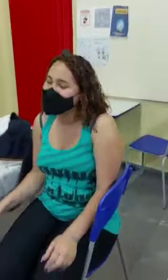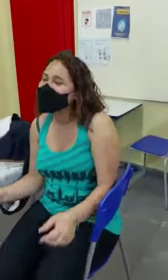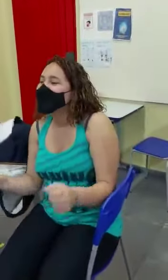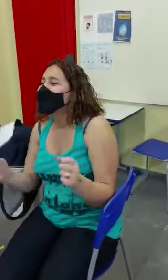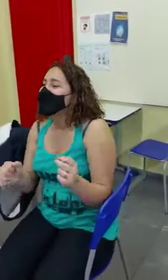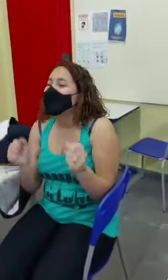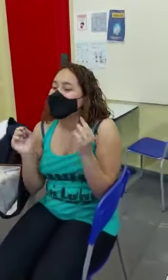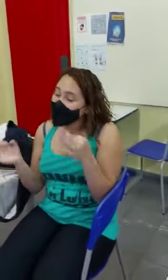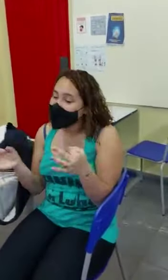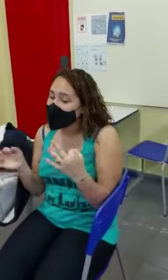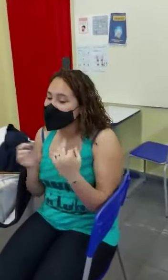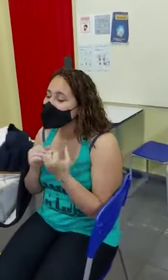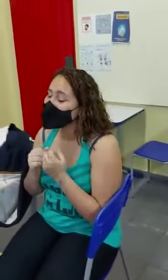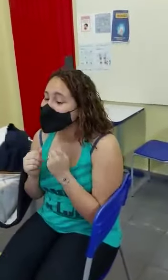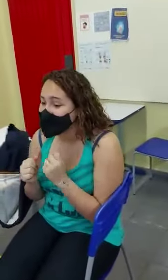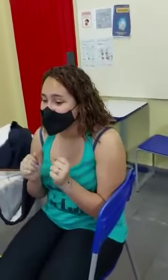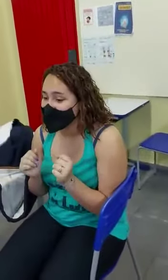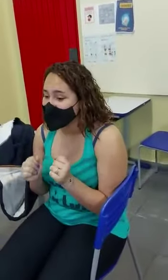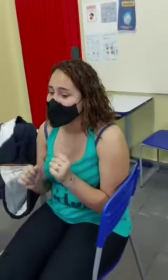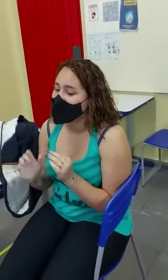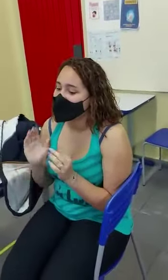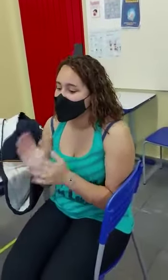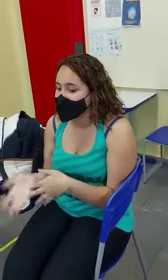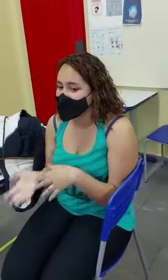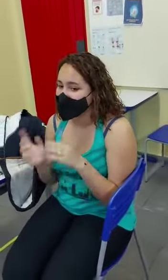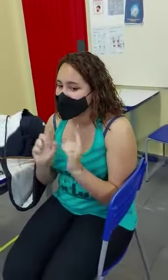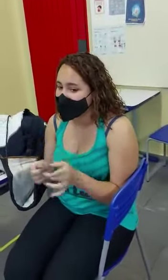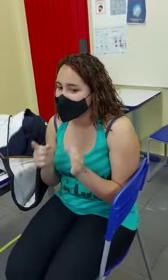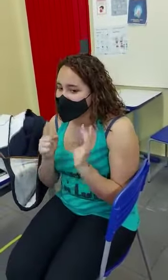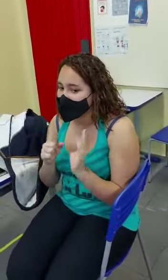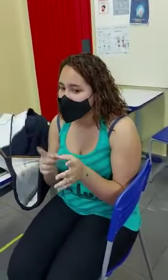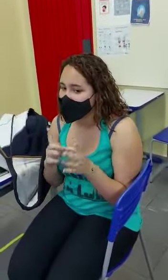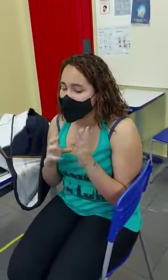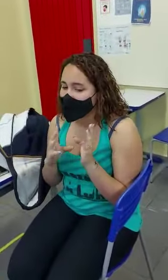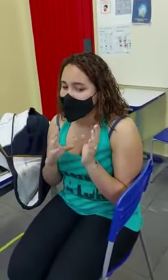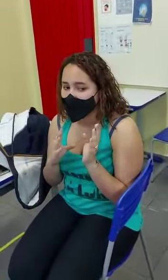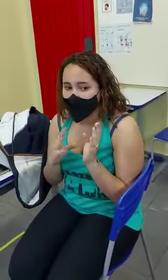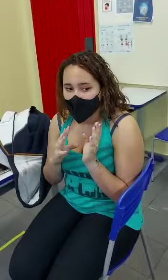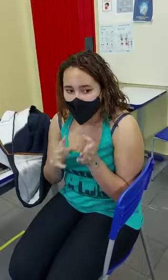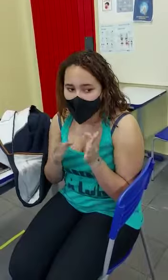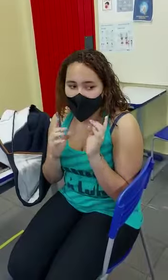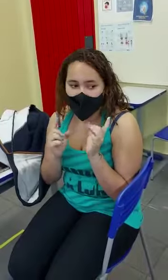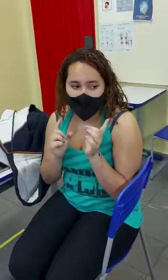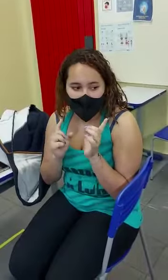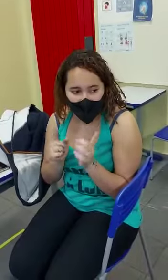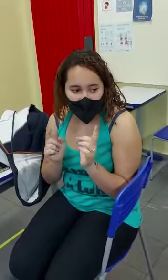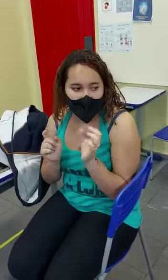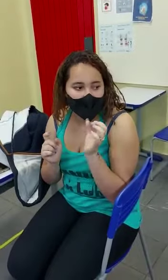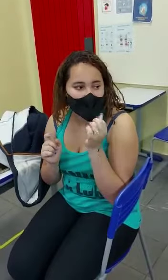Eu vou pra lua e eu vou levar a minha mochila, a minha mesa, meu fone, meu tênis, meu chinelo,